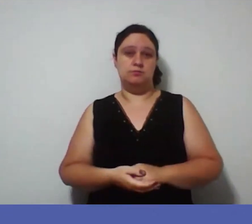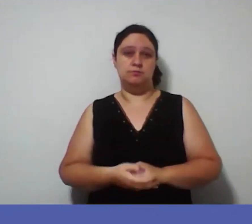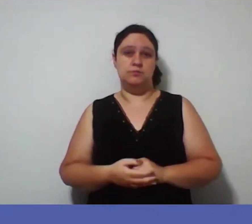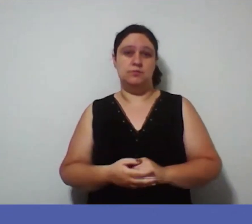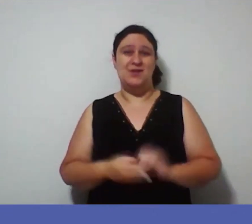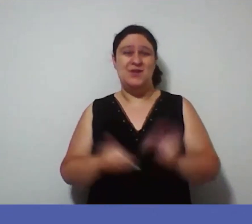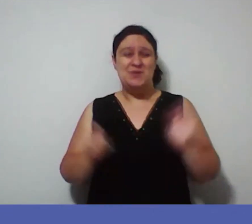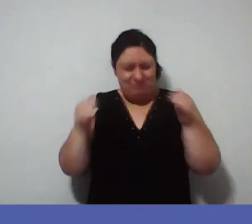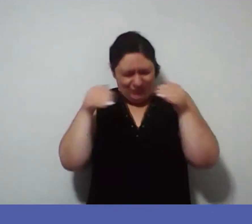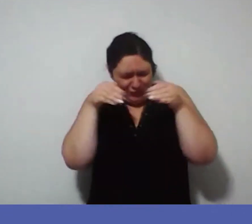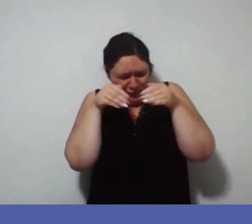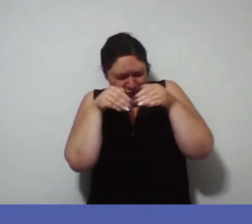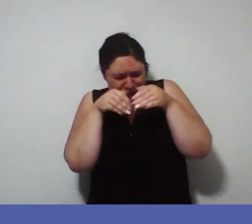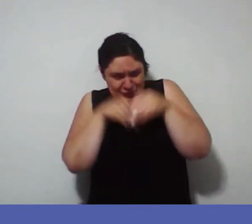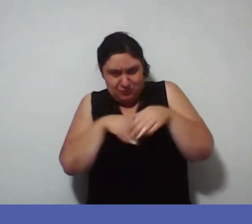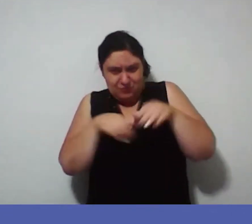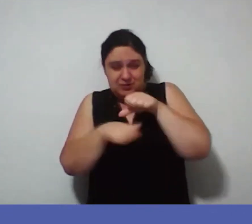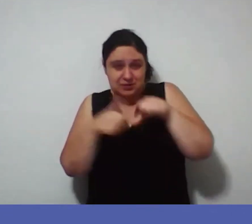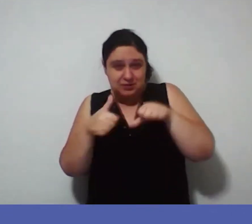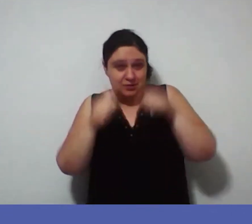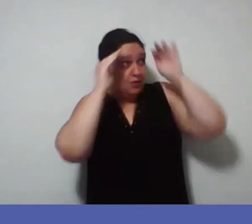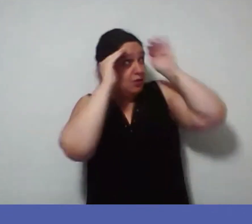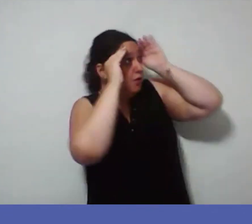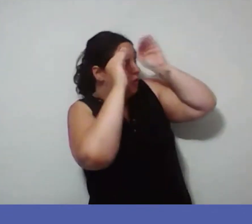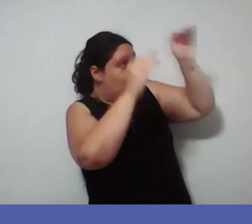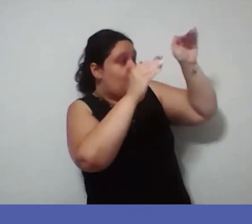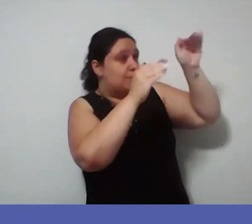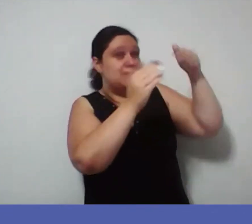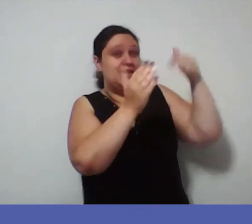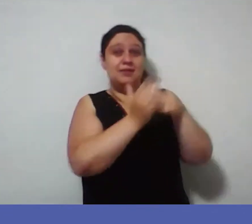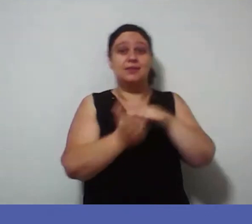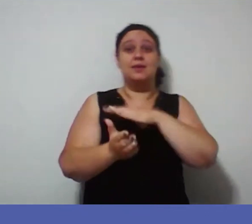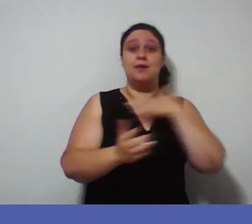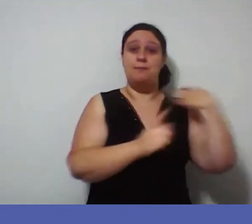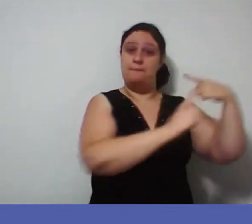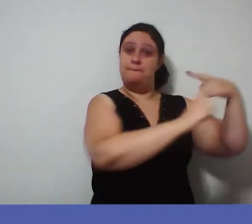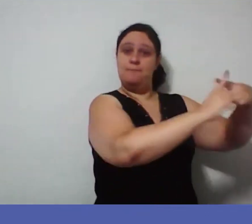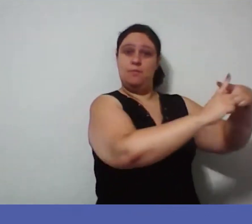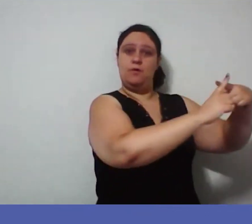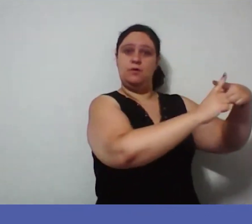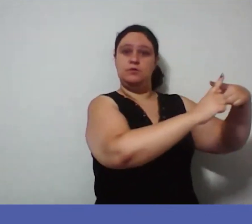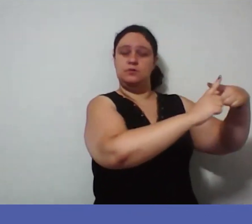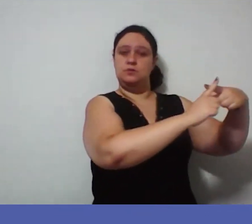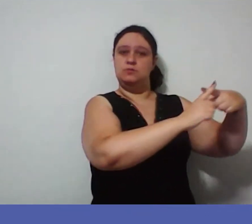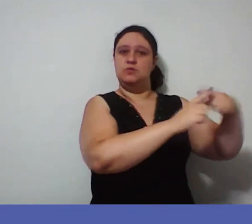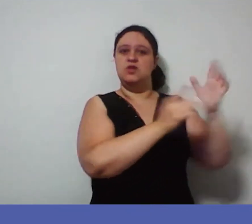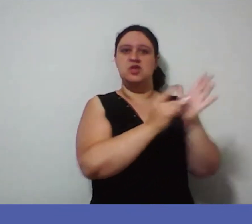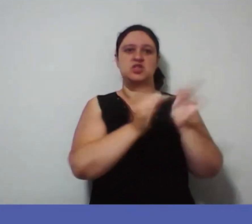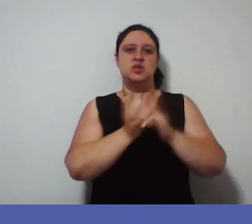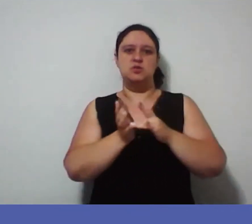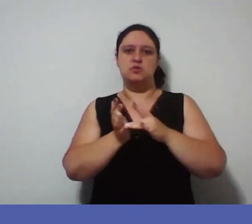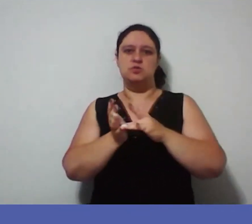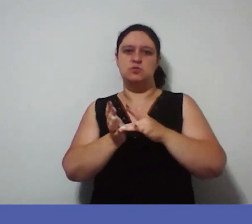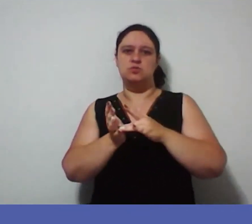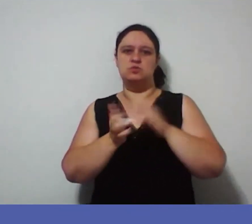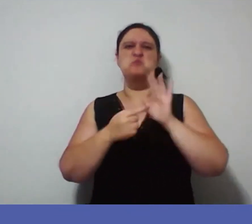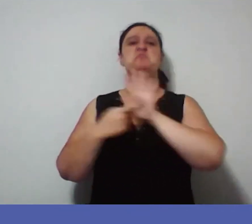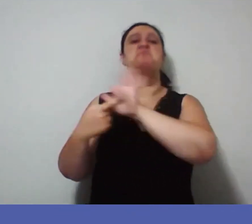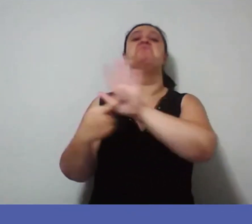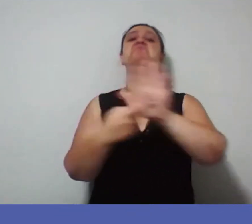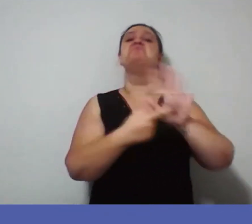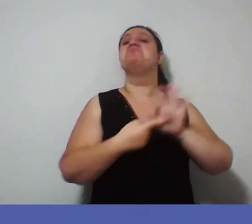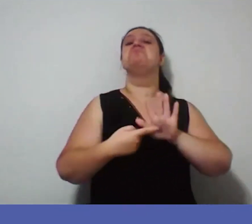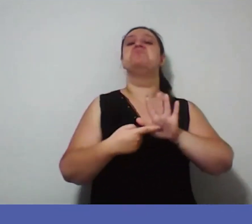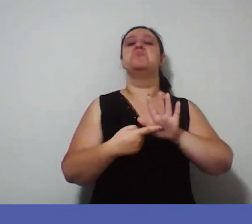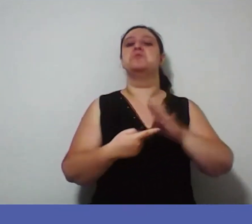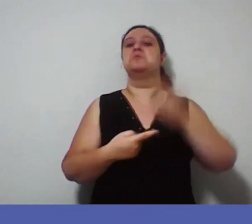humilhou, se tornou obediente até a morte, ainda a morte de cruz. Ele não se exaltou, Ele não buscou espaço para ele. Ele não buscou a